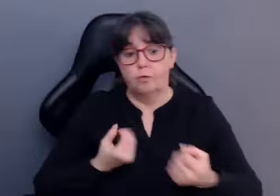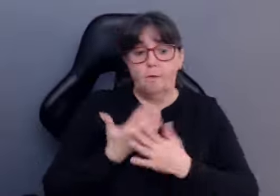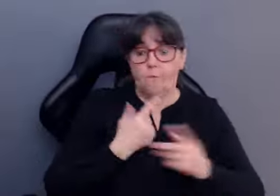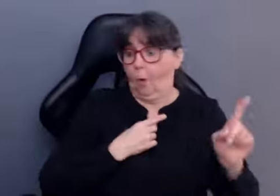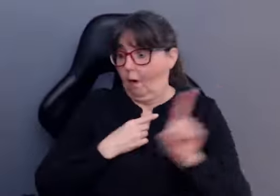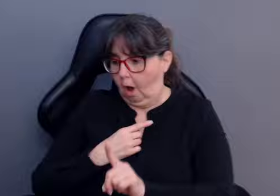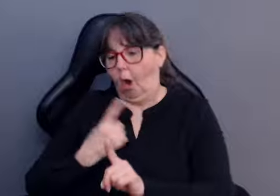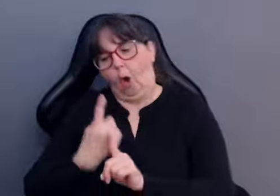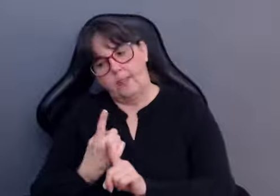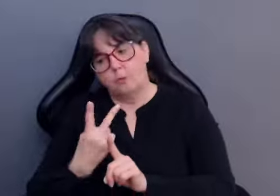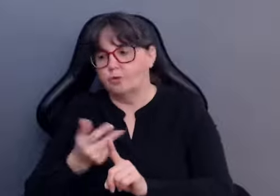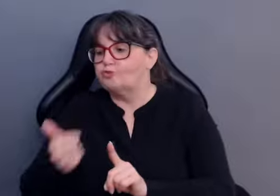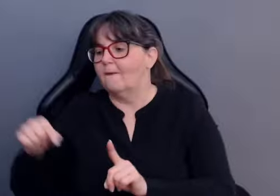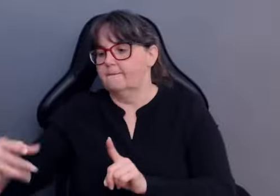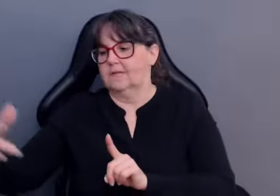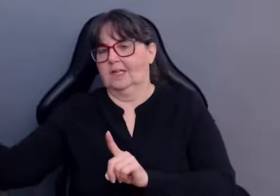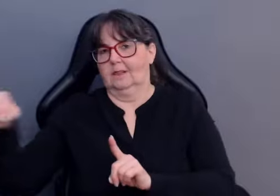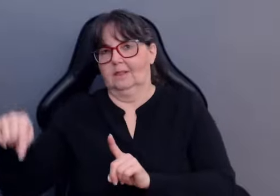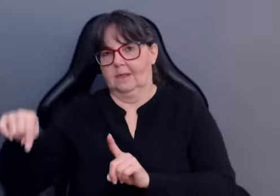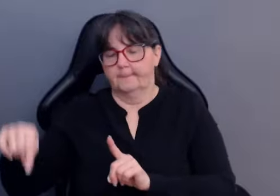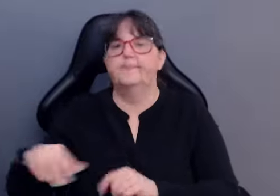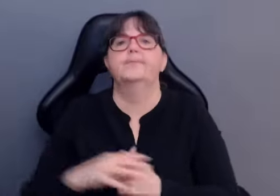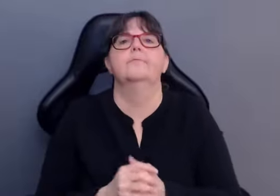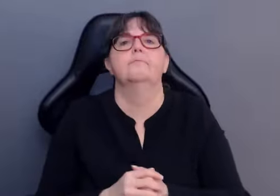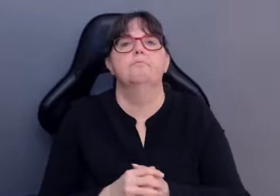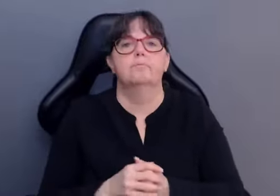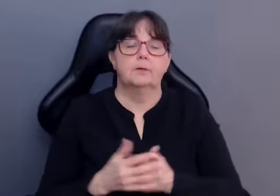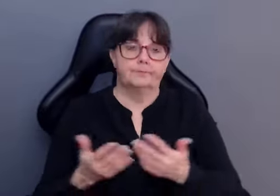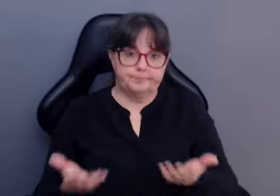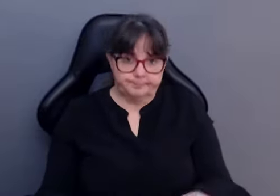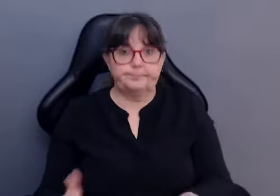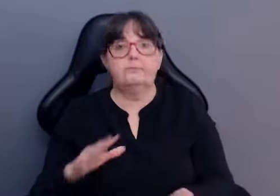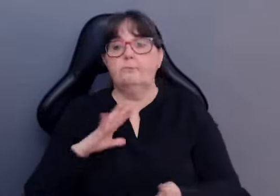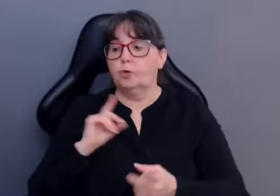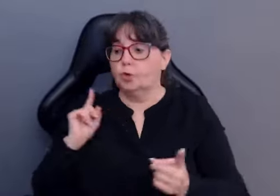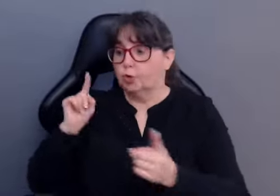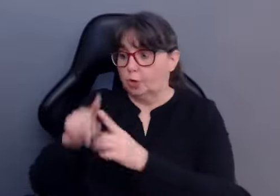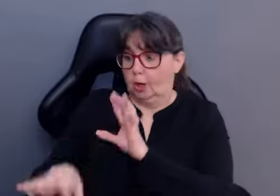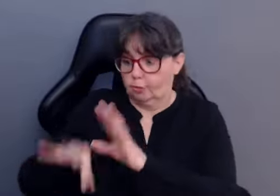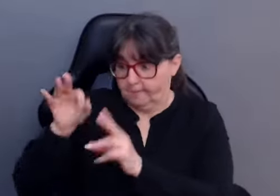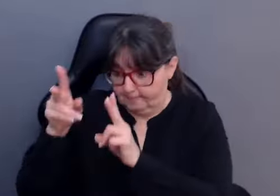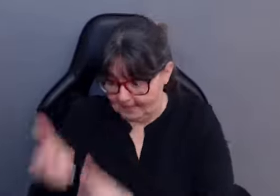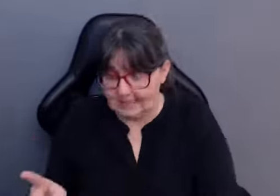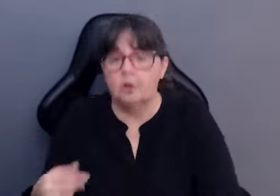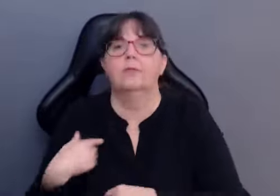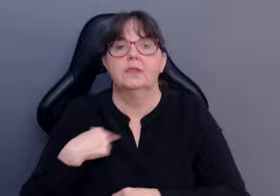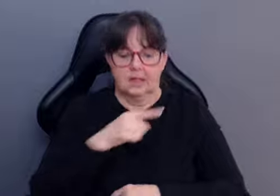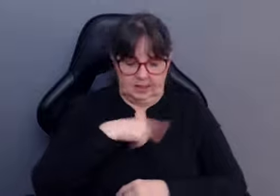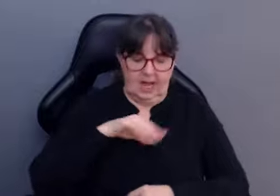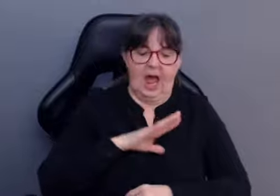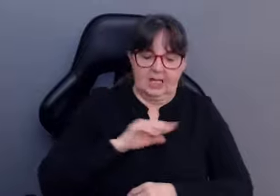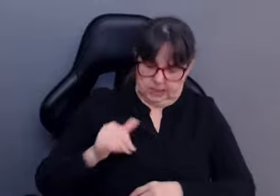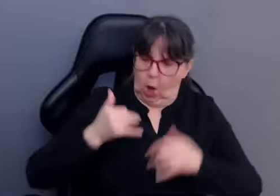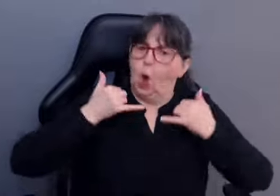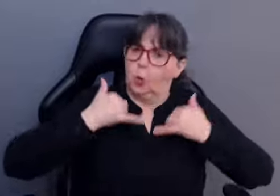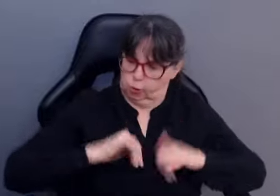Dans l'intervalle, les membres du conseil d'administration peuvent continuer à exercer